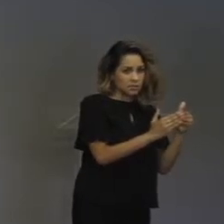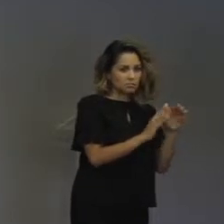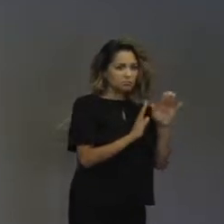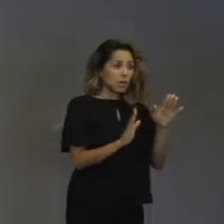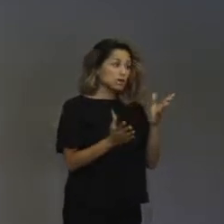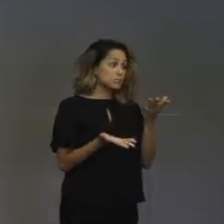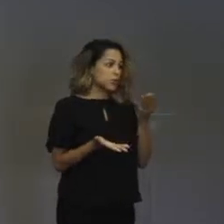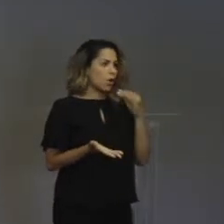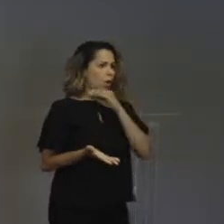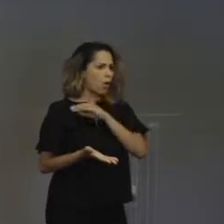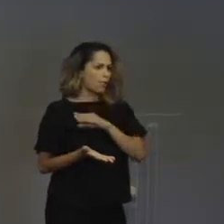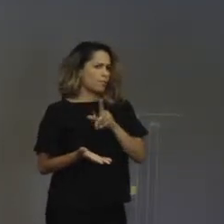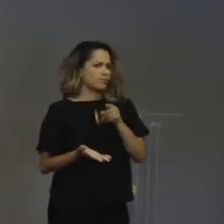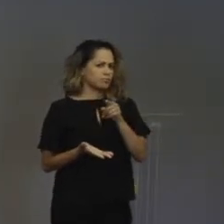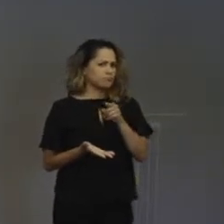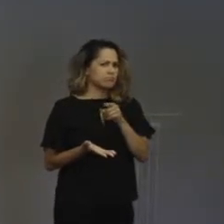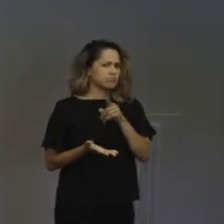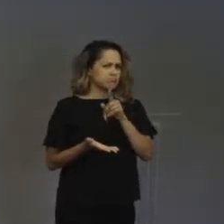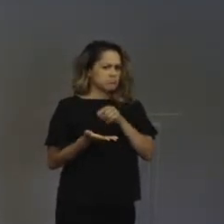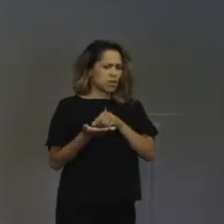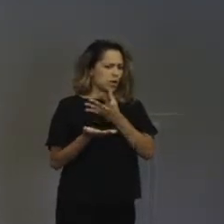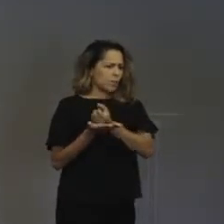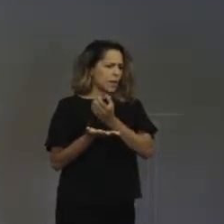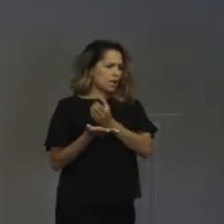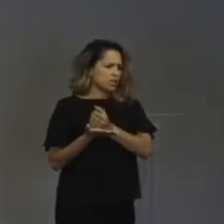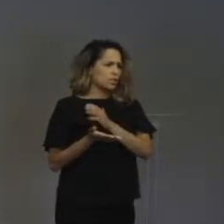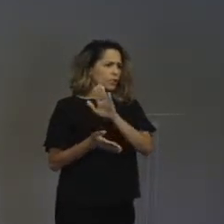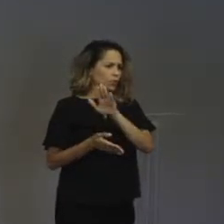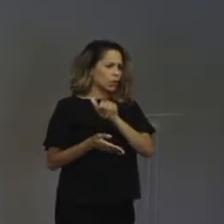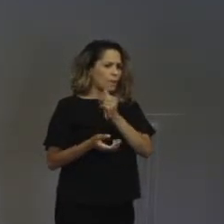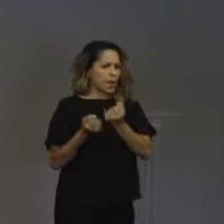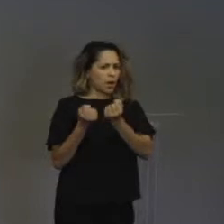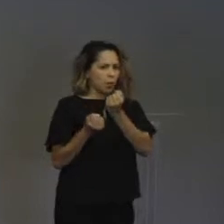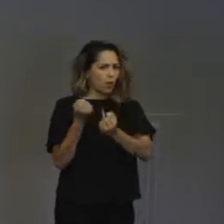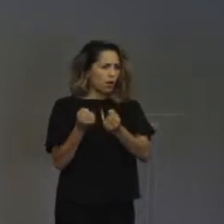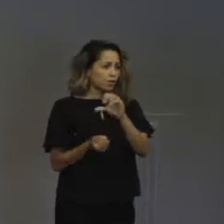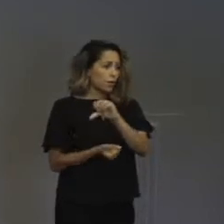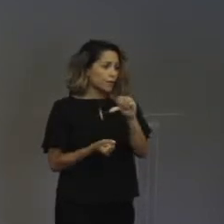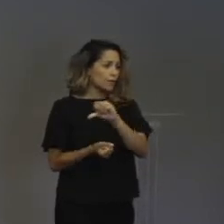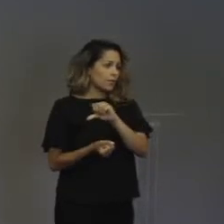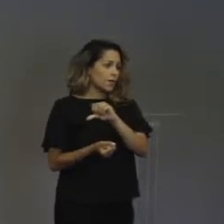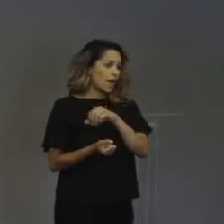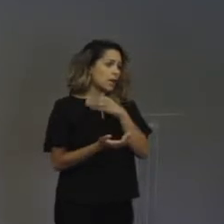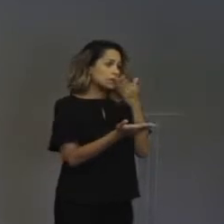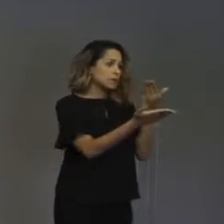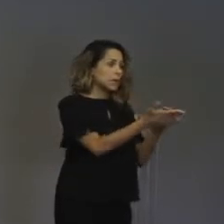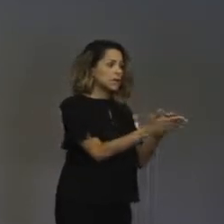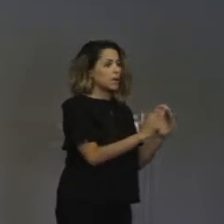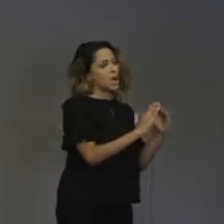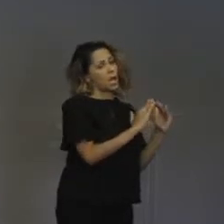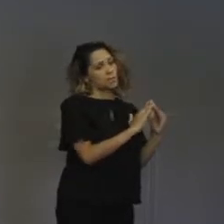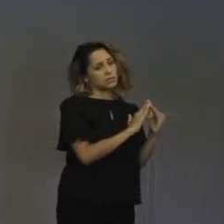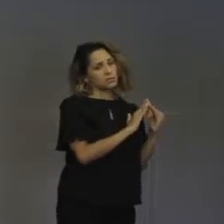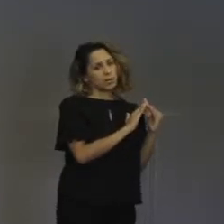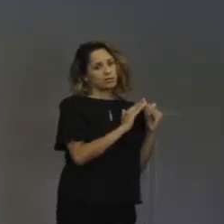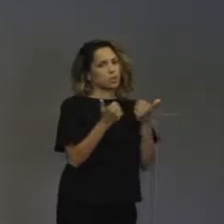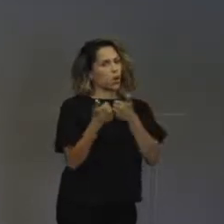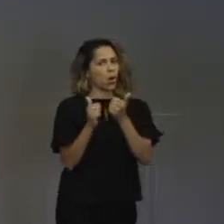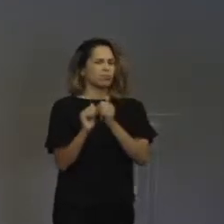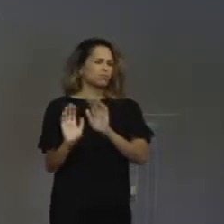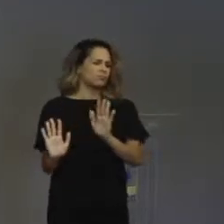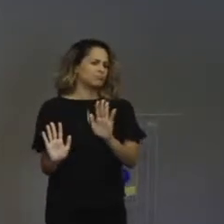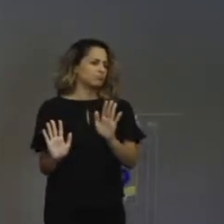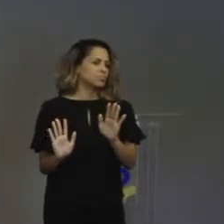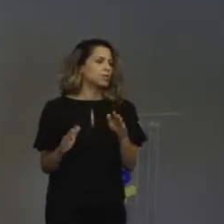desses aplicativos de transporte por aplicativo, 99, ou Uber, ou do tipo, até a sua casa, em vez de pegar o ônibus. Então,